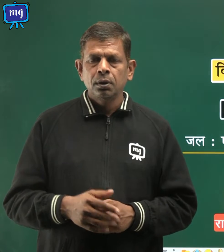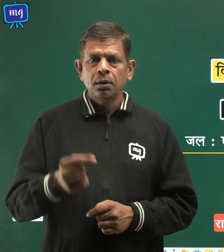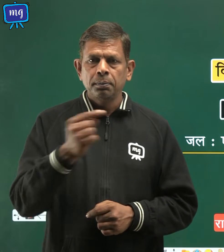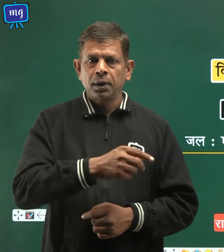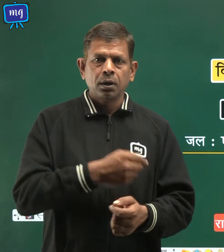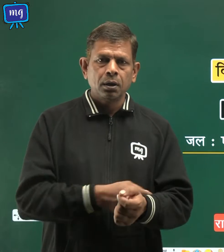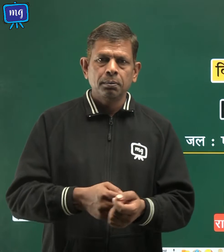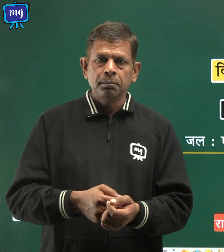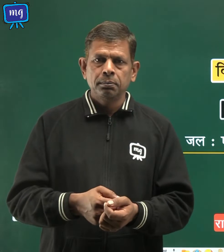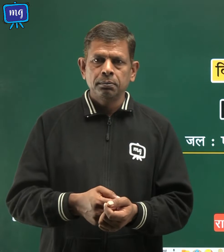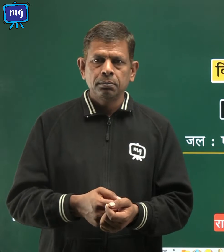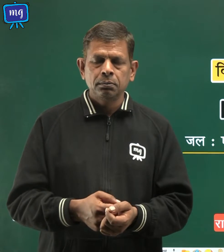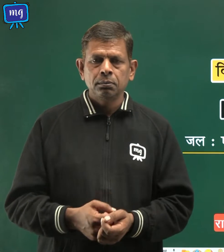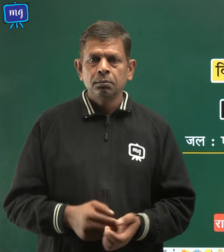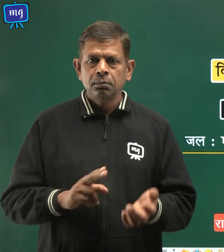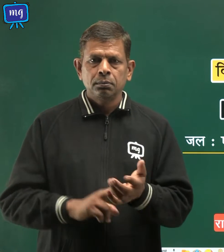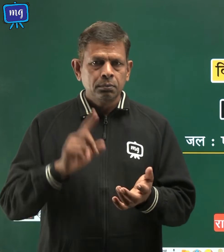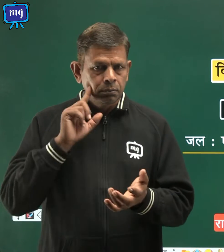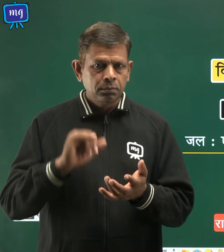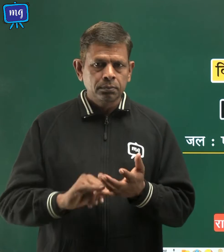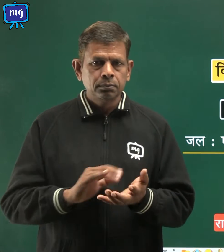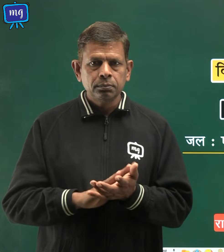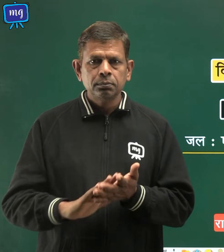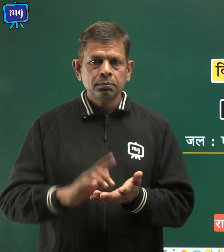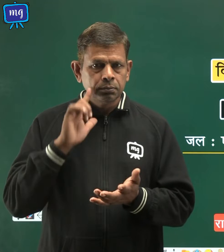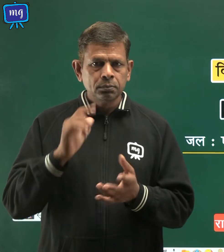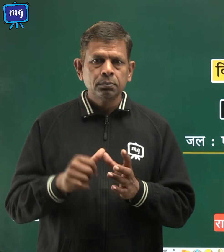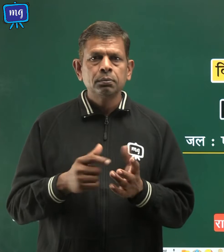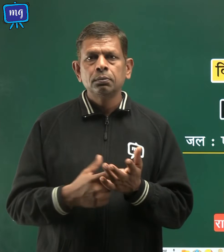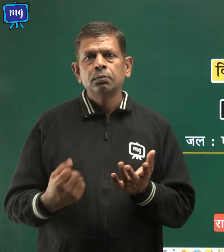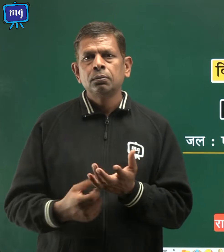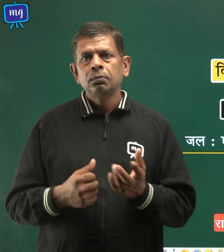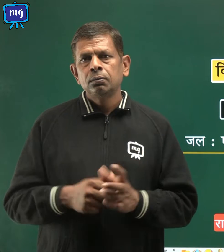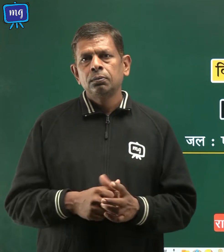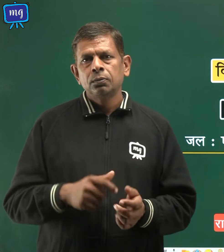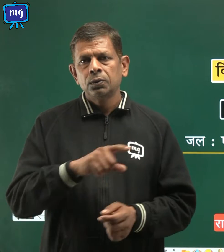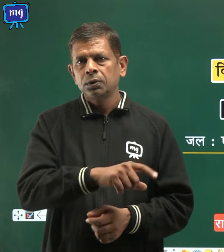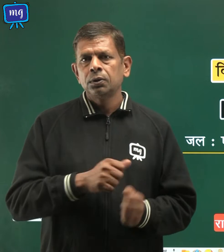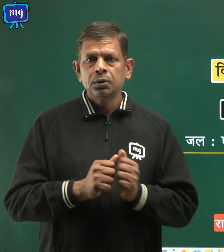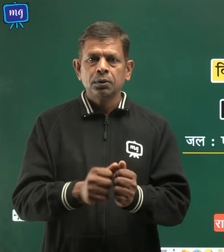मेरा नाम निशी अरोड़ा है और मेरे साथ हैं